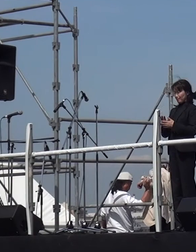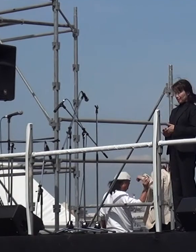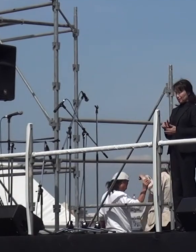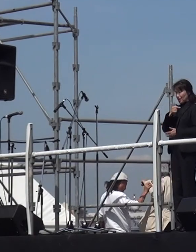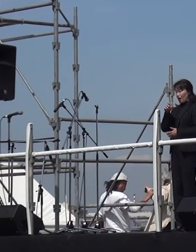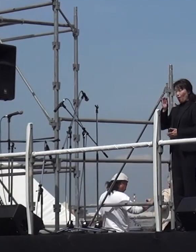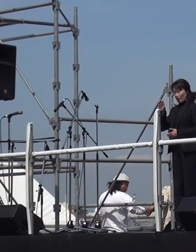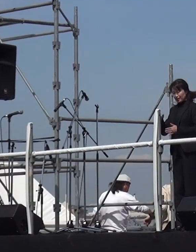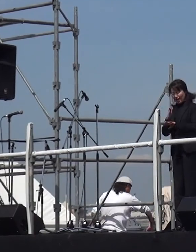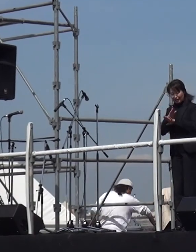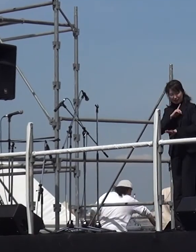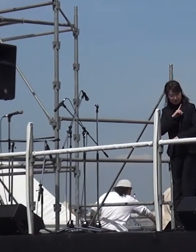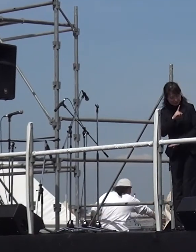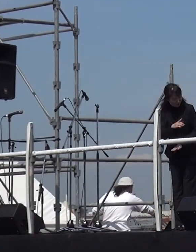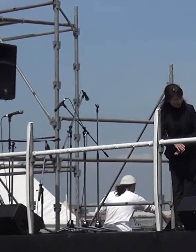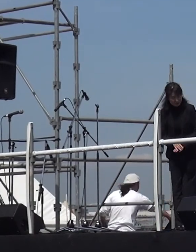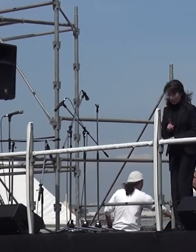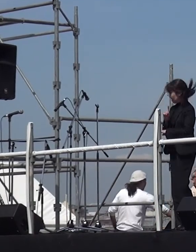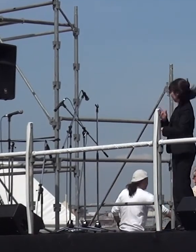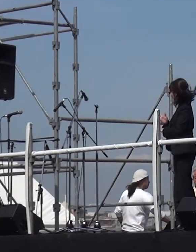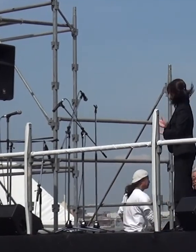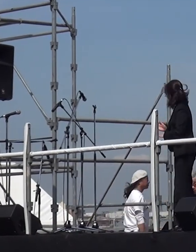江さん、ありがとうございました。